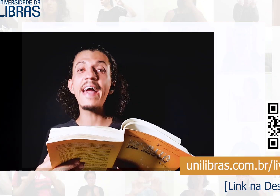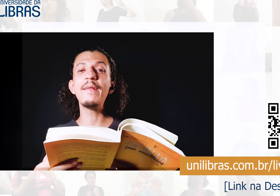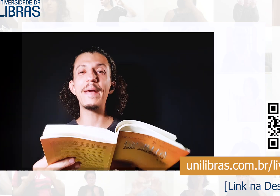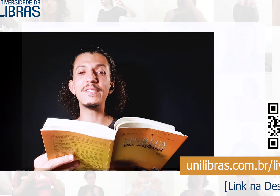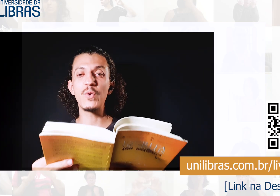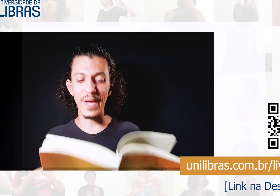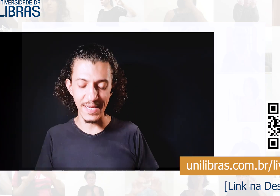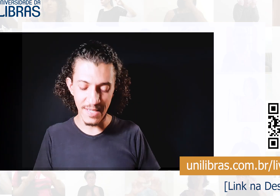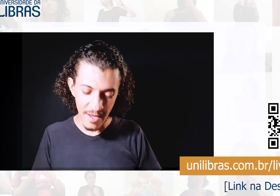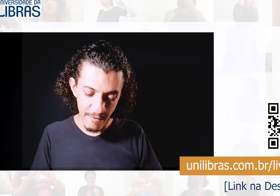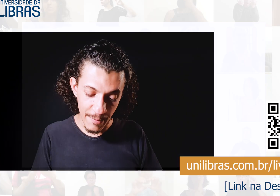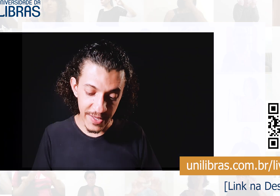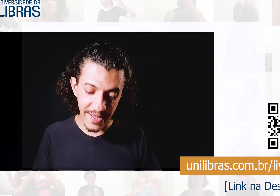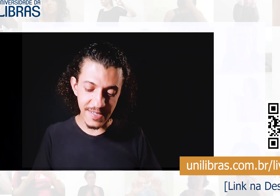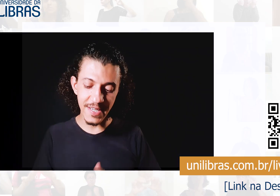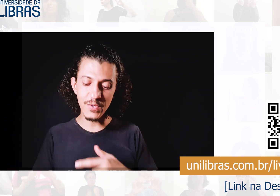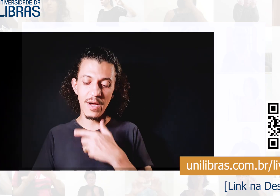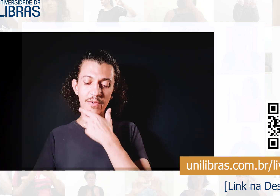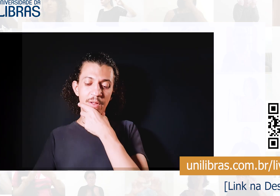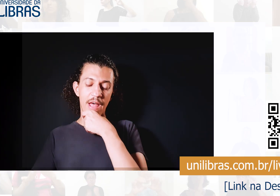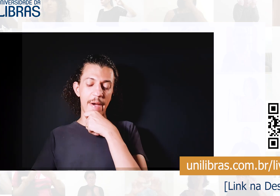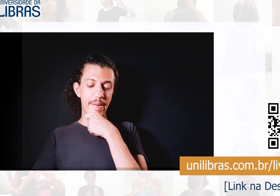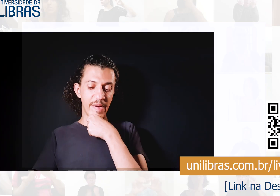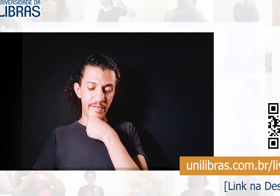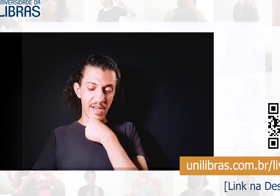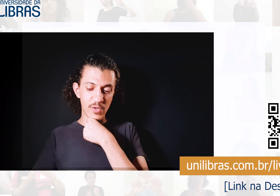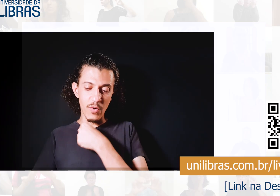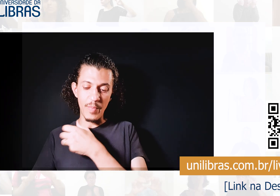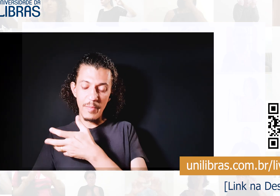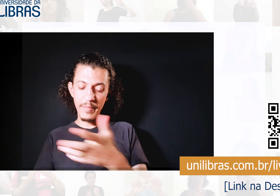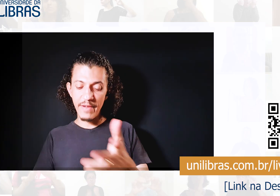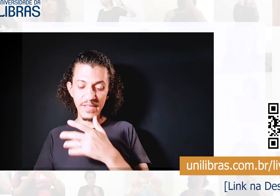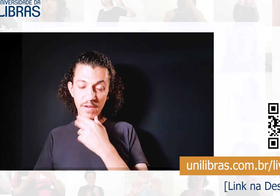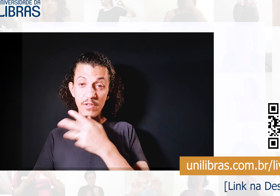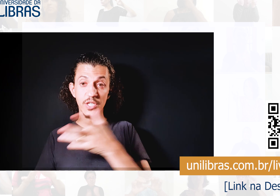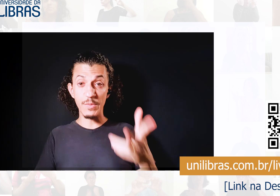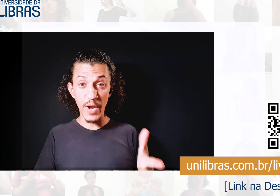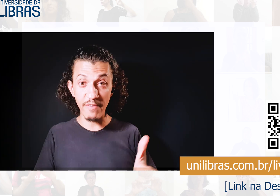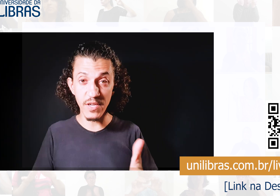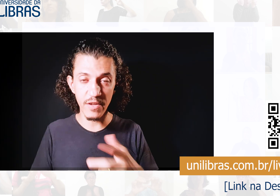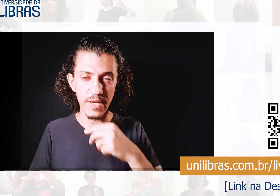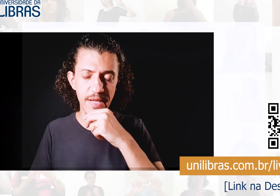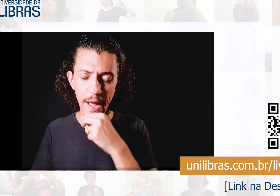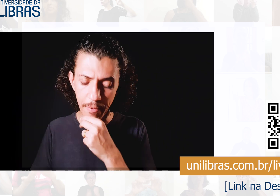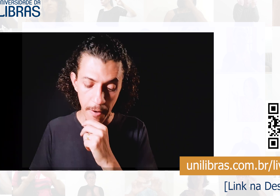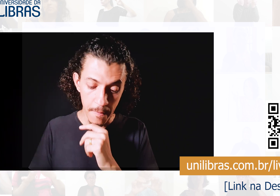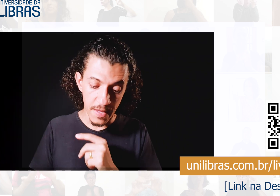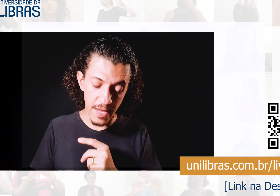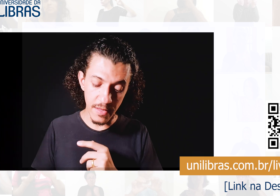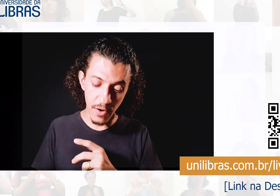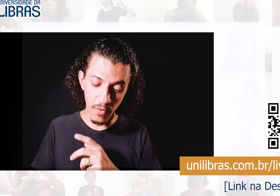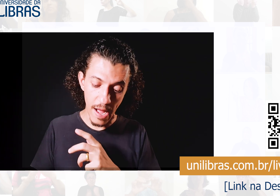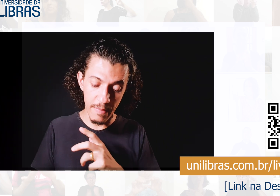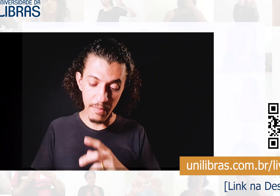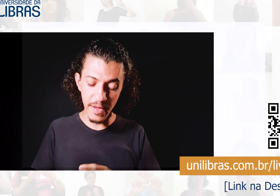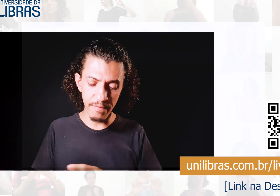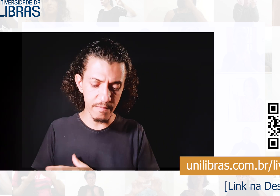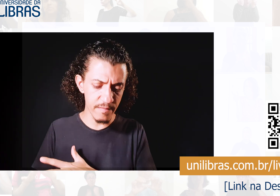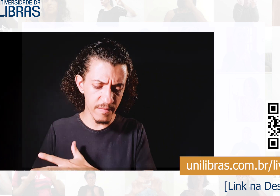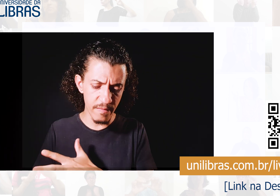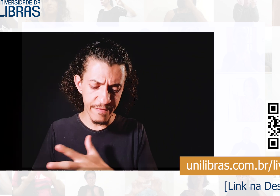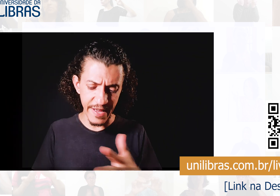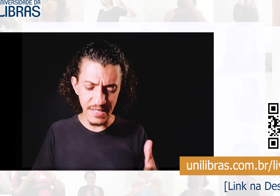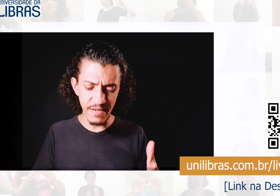conversa alegremente com eles. Foi muito interessante quando a minha mãe viajou pela primeira vez em Salvador, a gente morava em Salvador nessa época, e então a minha